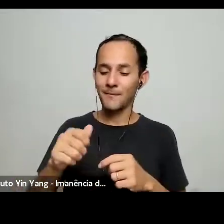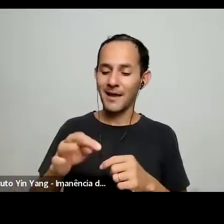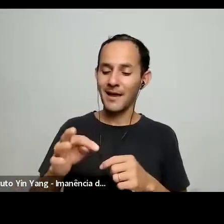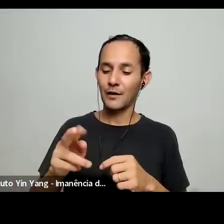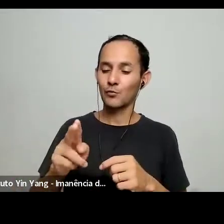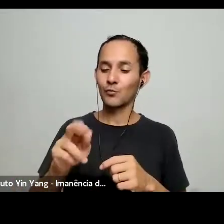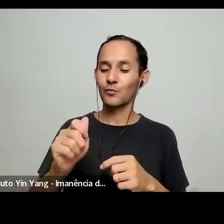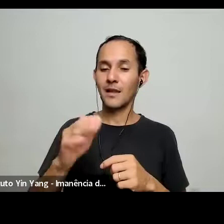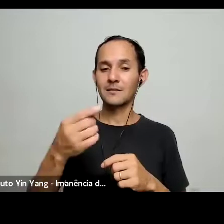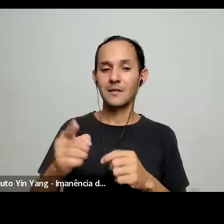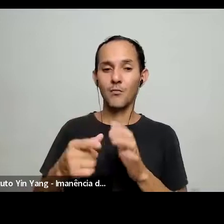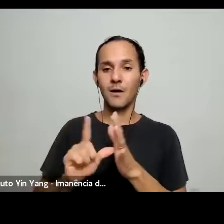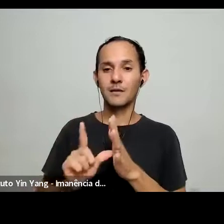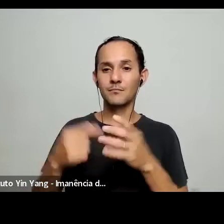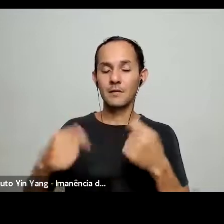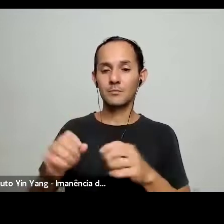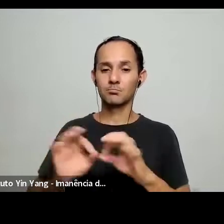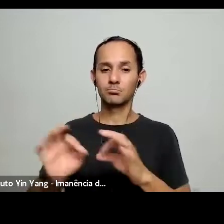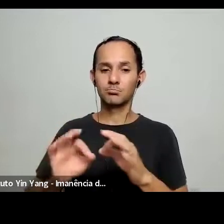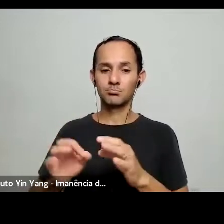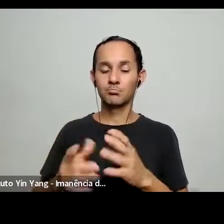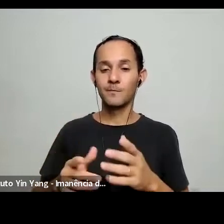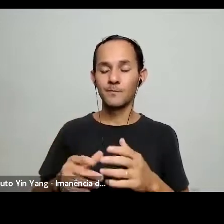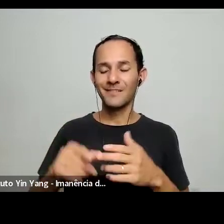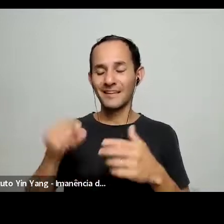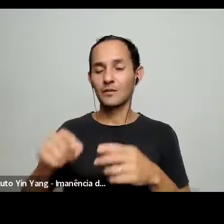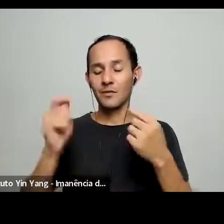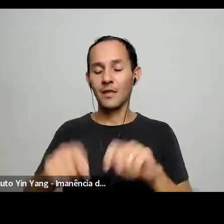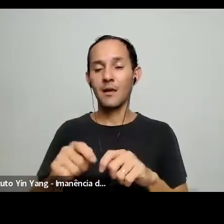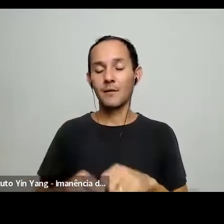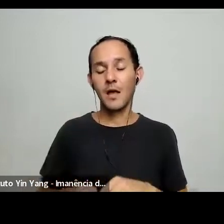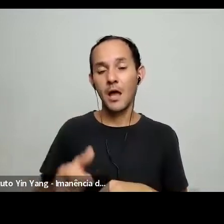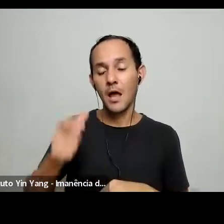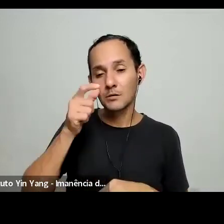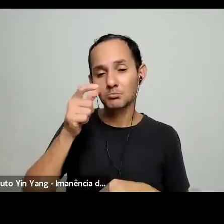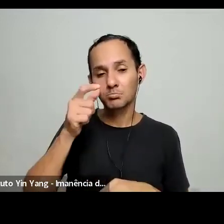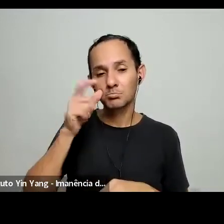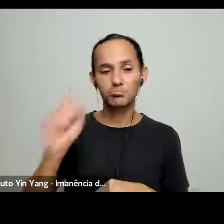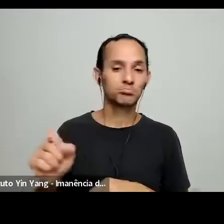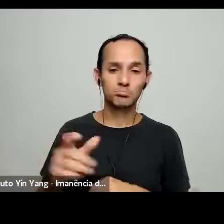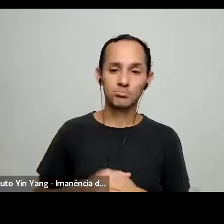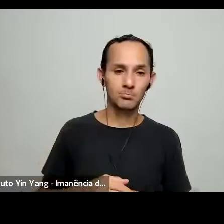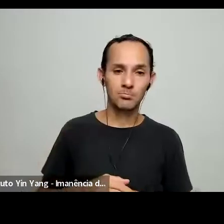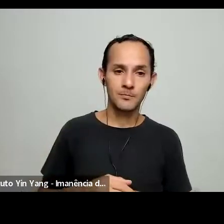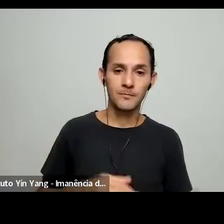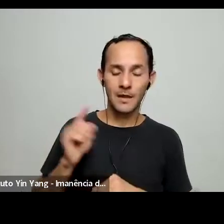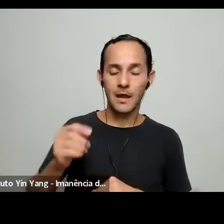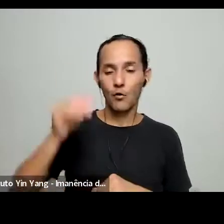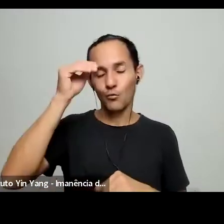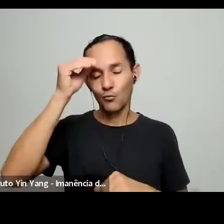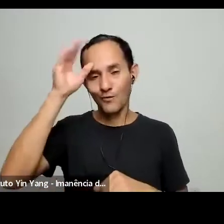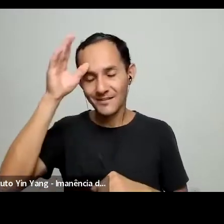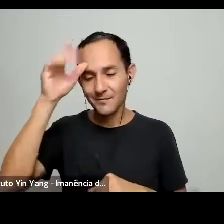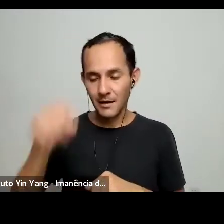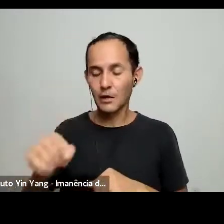maturação ela pode ser muito assistida pelo próprio conhecimento científico.